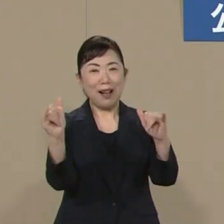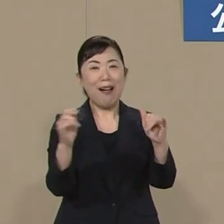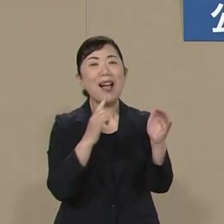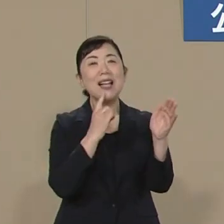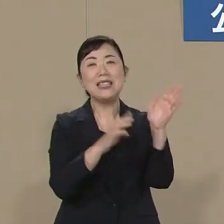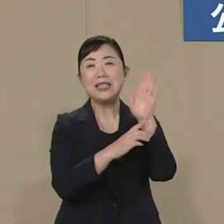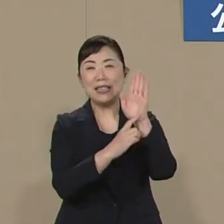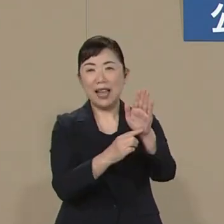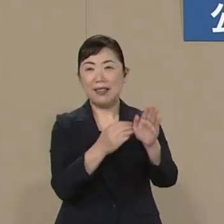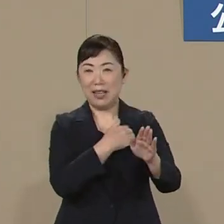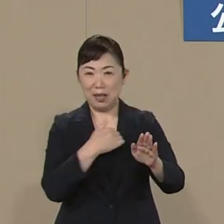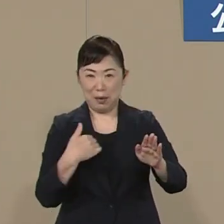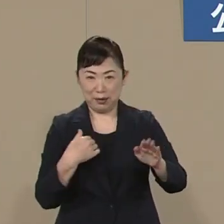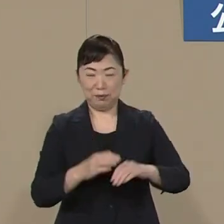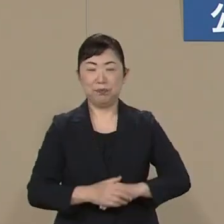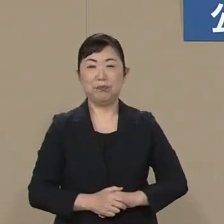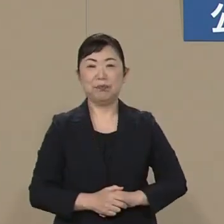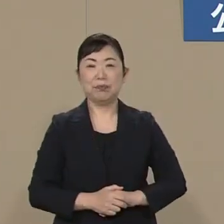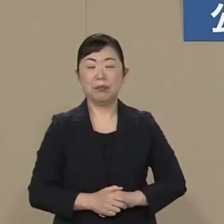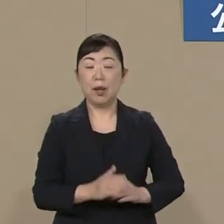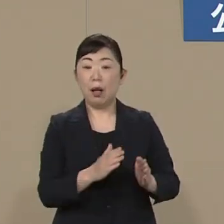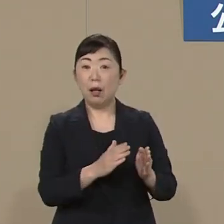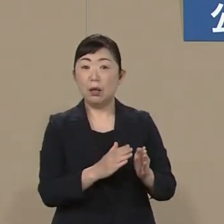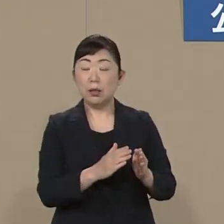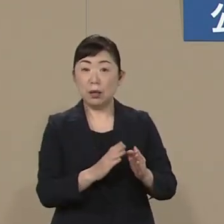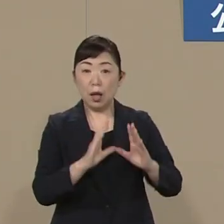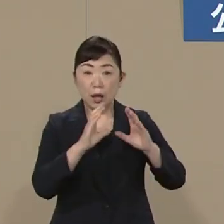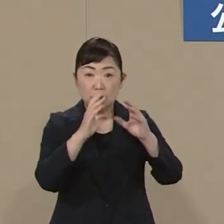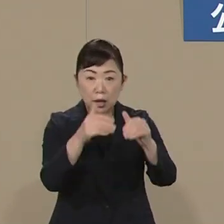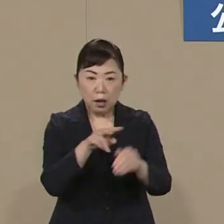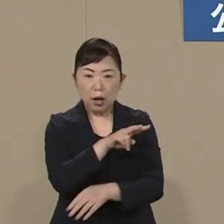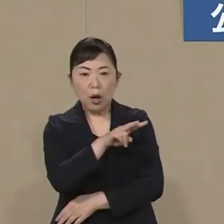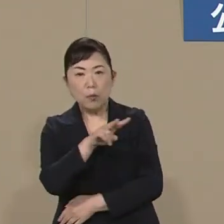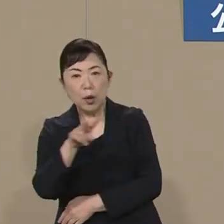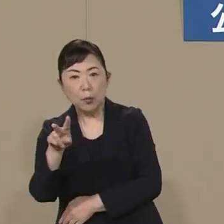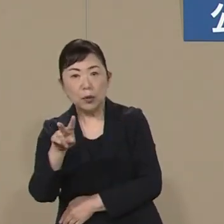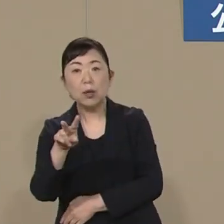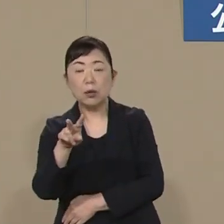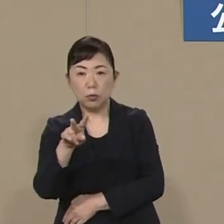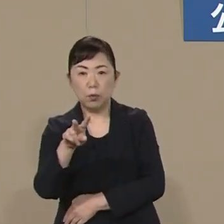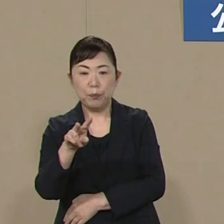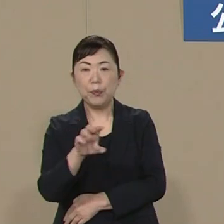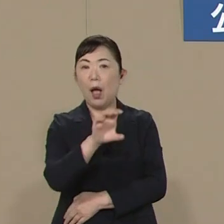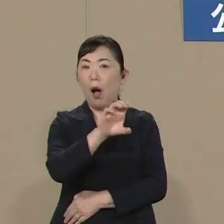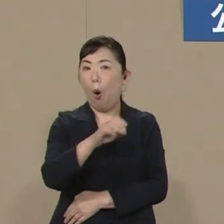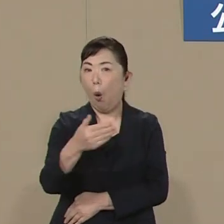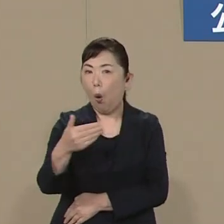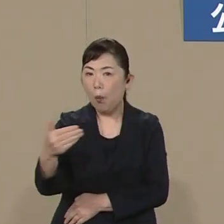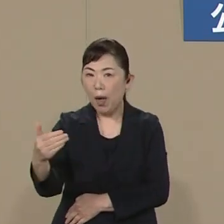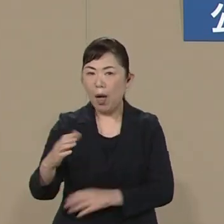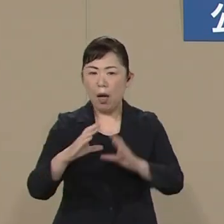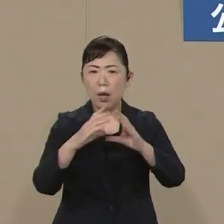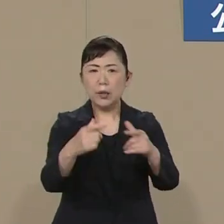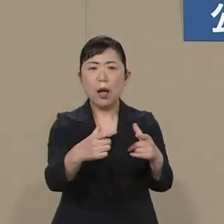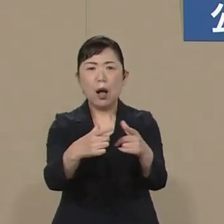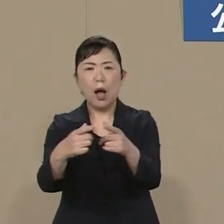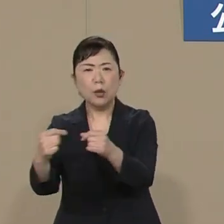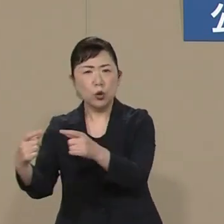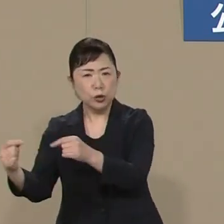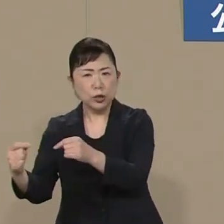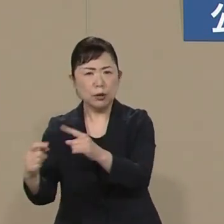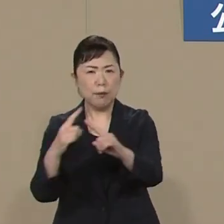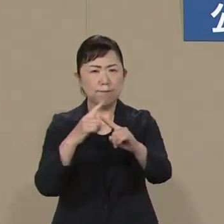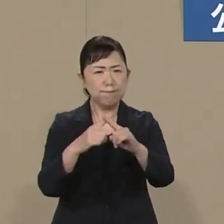できます一方世界に目を転じると欧米など世界の